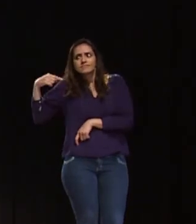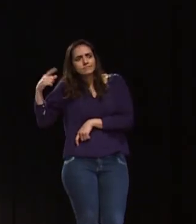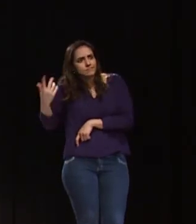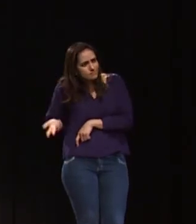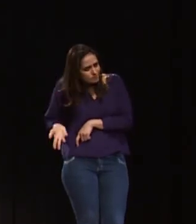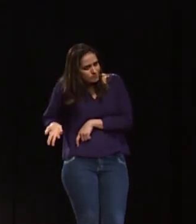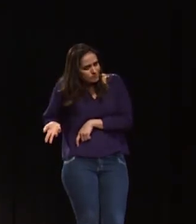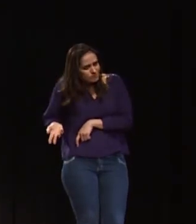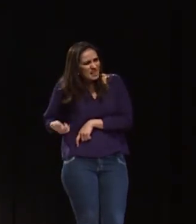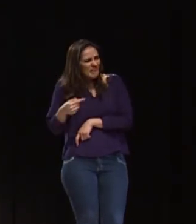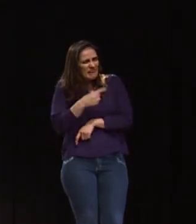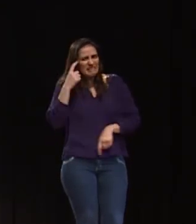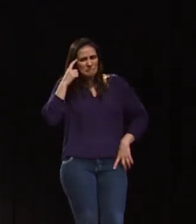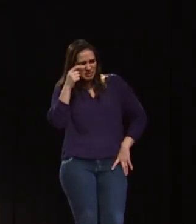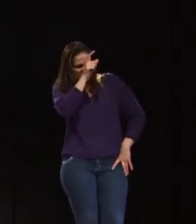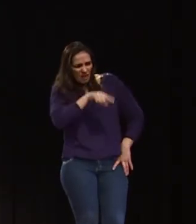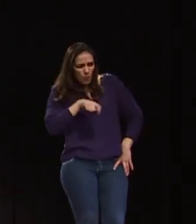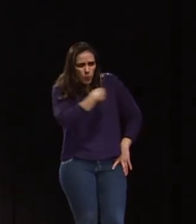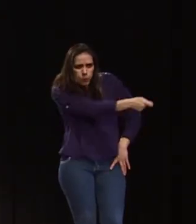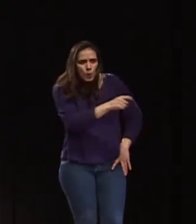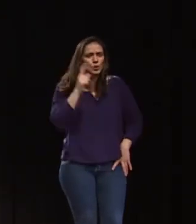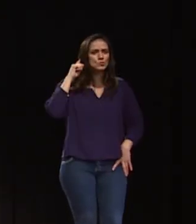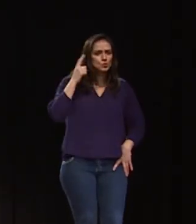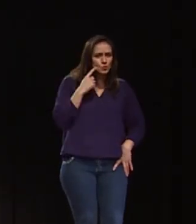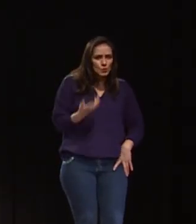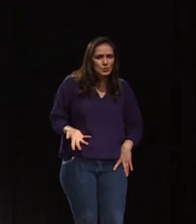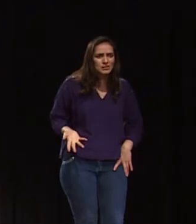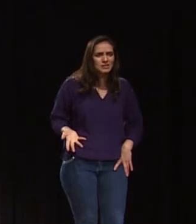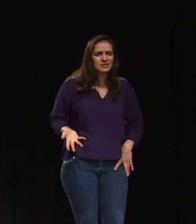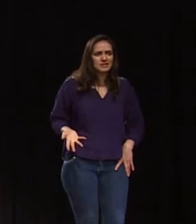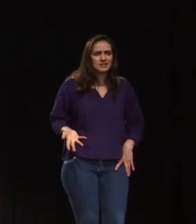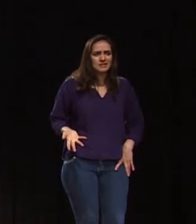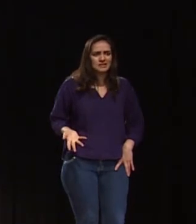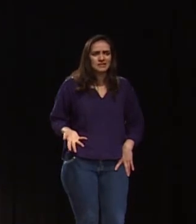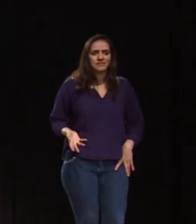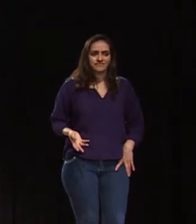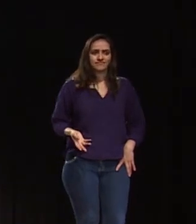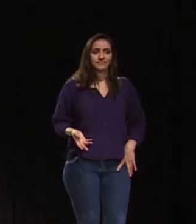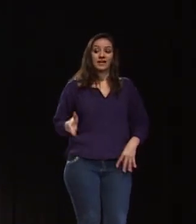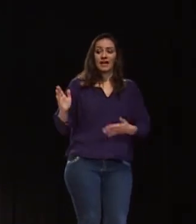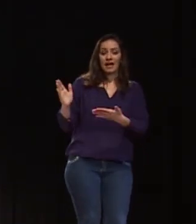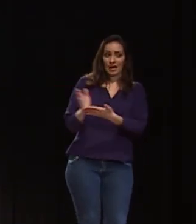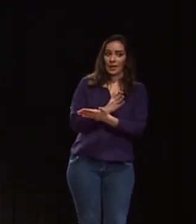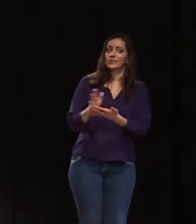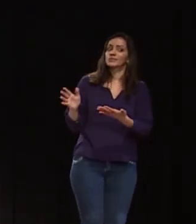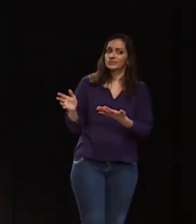ó, tá louquinha. Ela está pensando o quê? Que o sinal dela, que ela agora é surda? Ela está achando que é surda? Né?